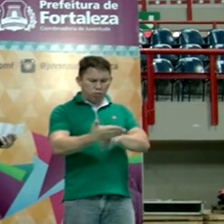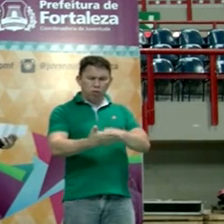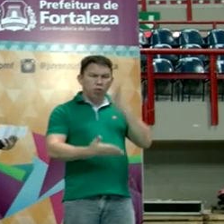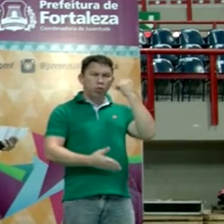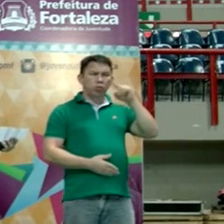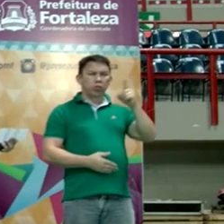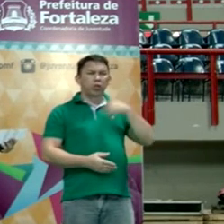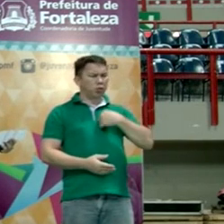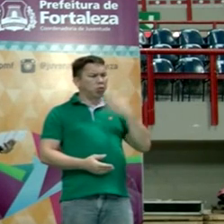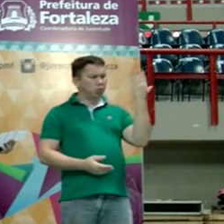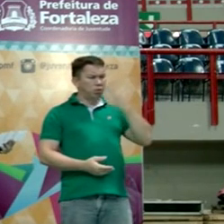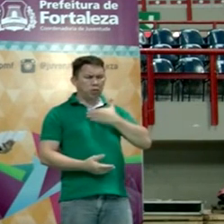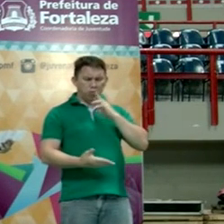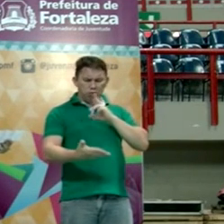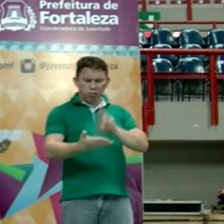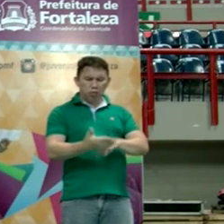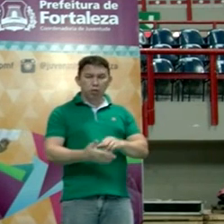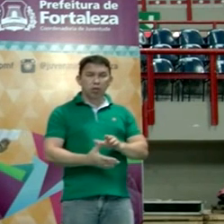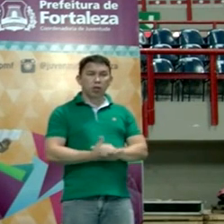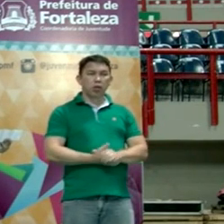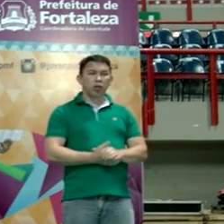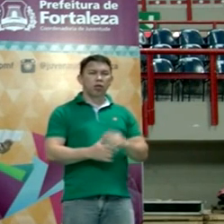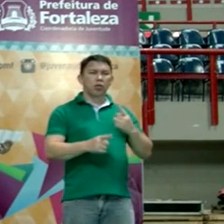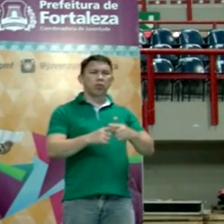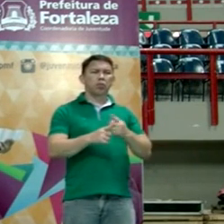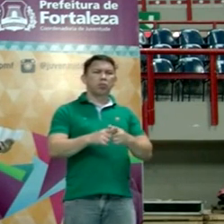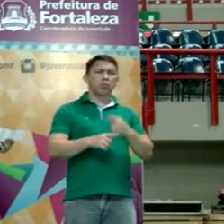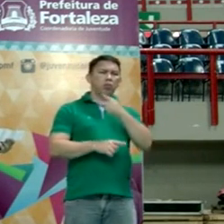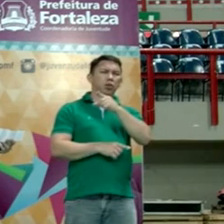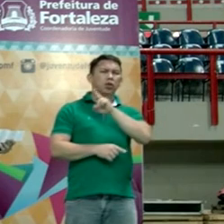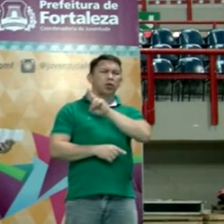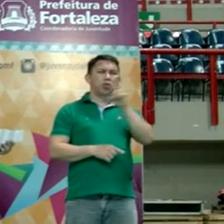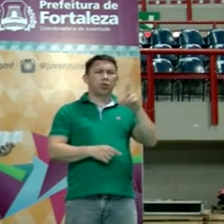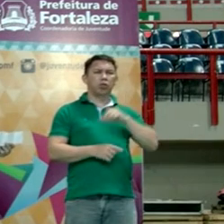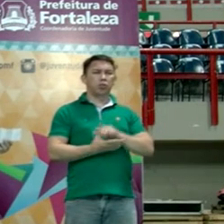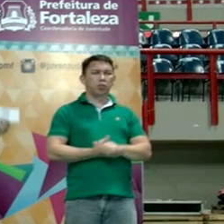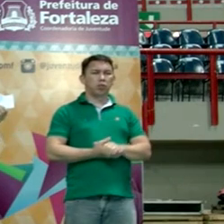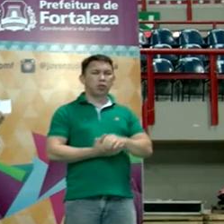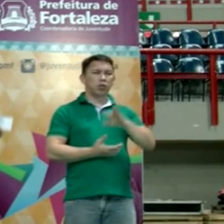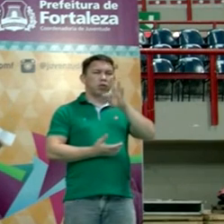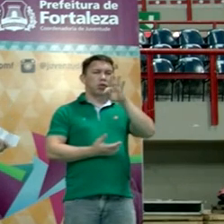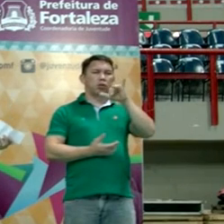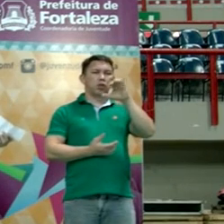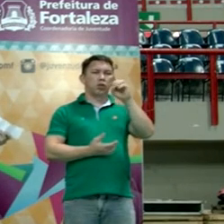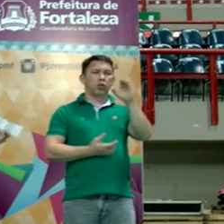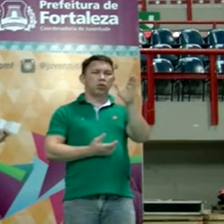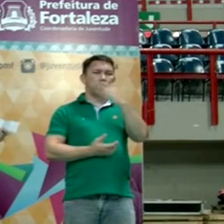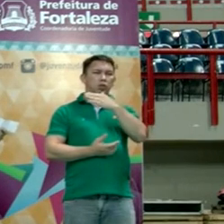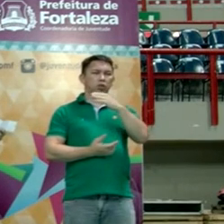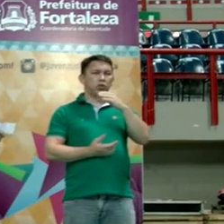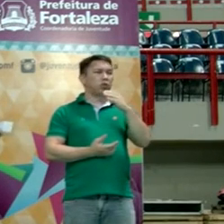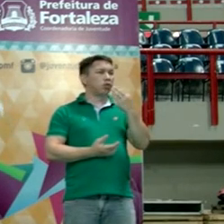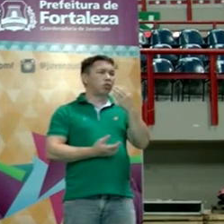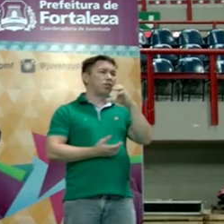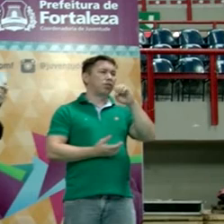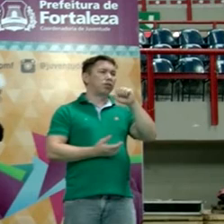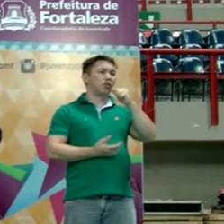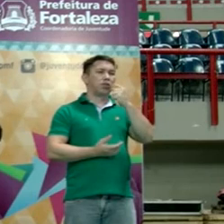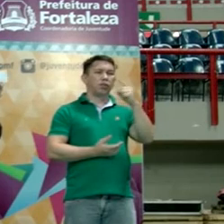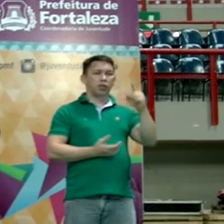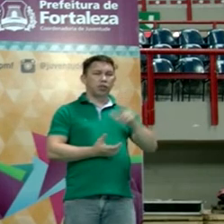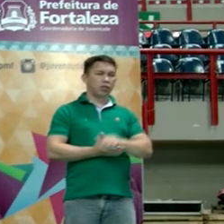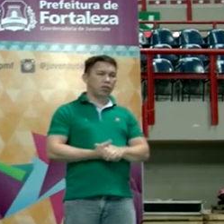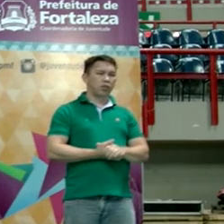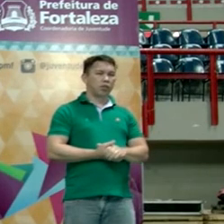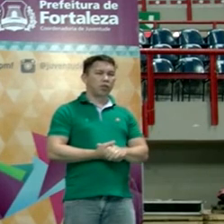Sou honesto em dizer. Por que chama o tio Sam de tio Sam? Acredita que eu nunca pesquisei isso? Eu vou